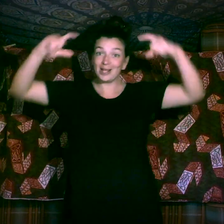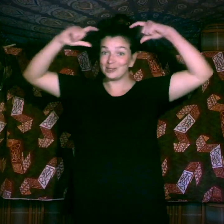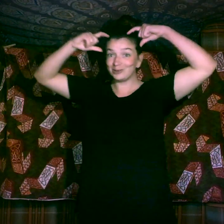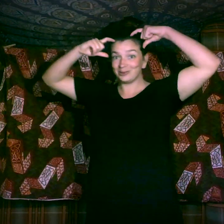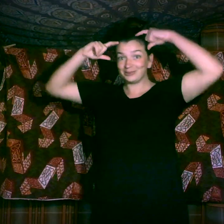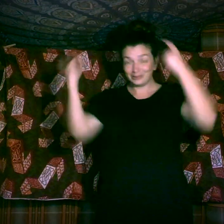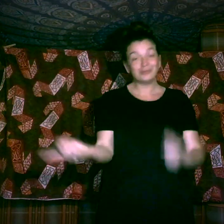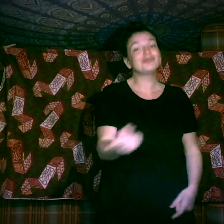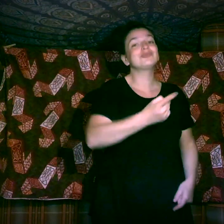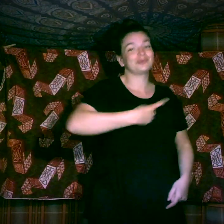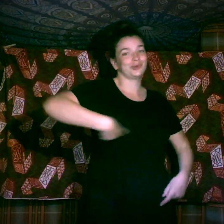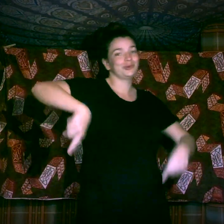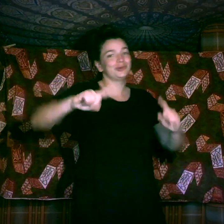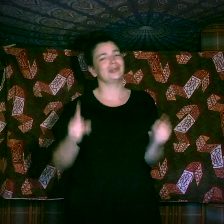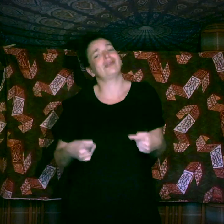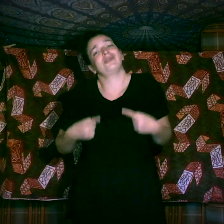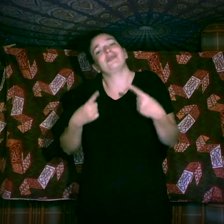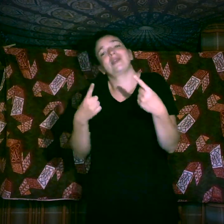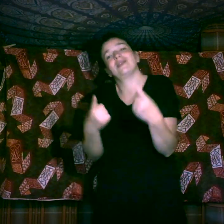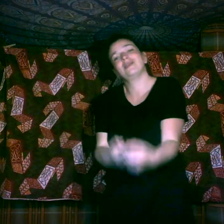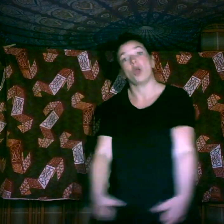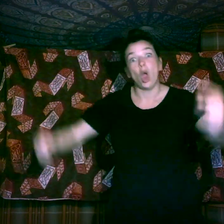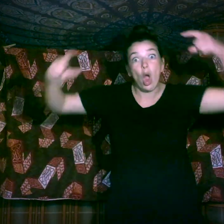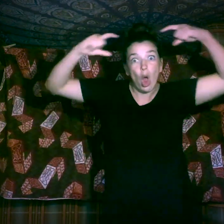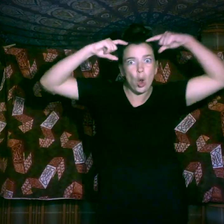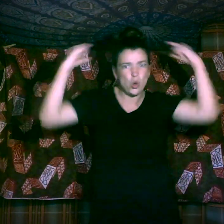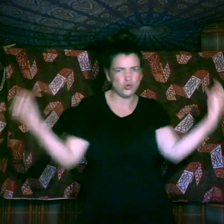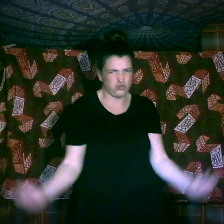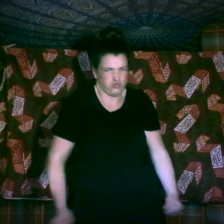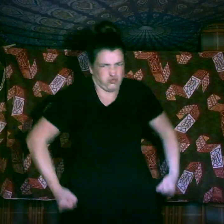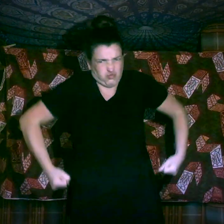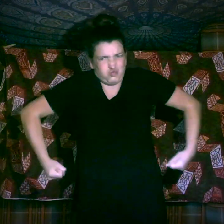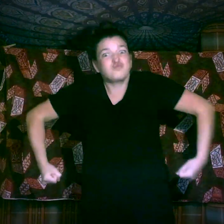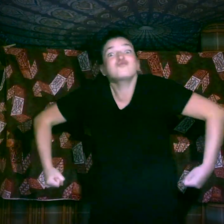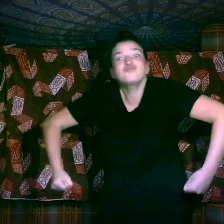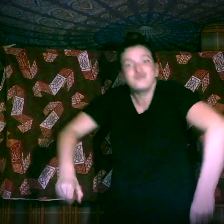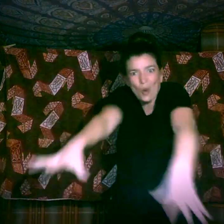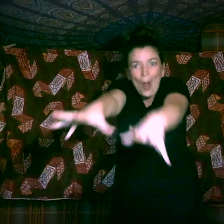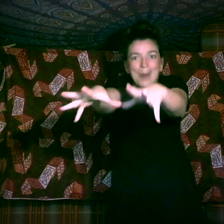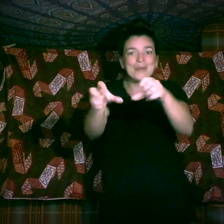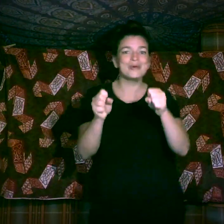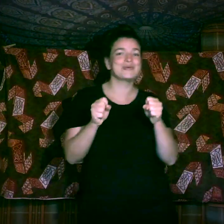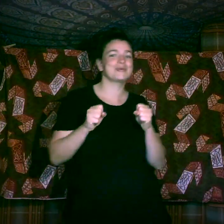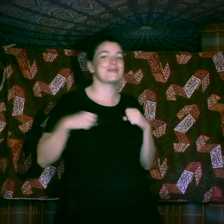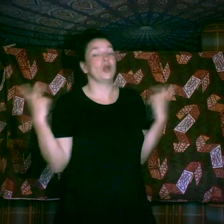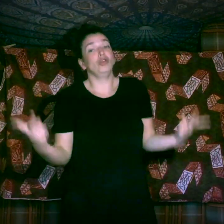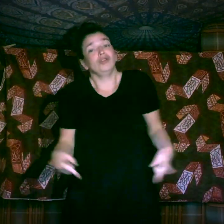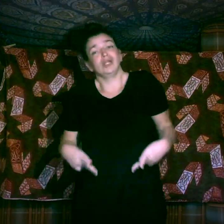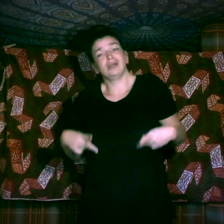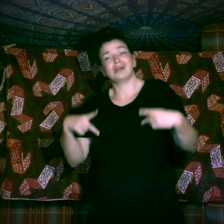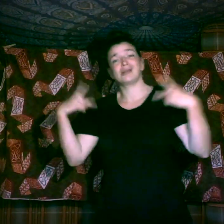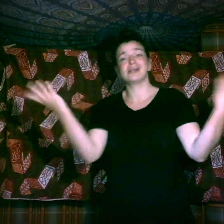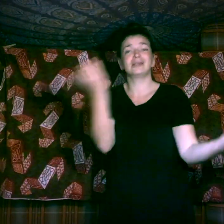Nous allons à la chasse à l'ours. Nous allons en prendre un très gros. La vie est belle. Nous n'avons peur de